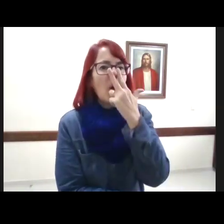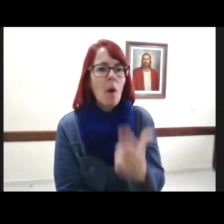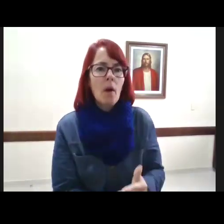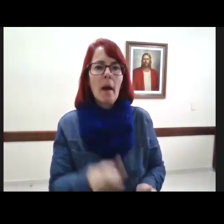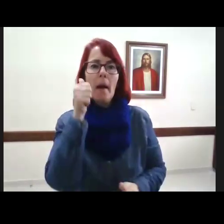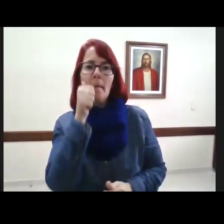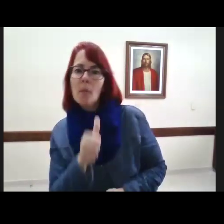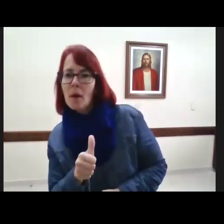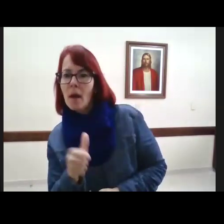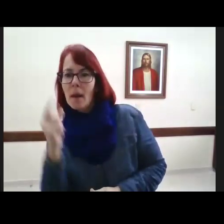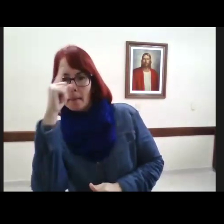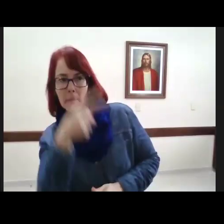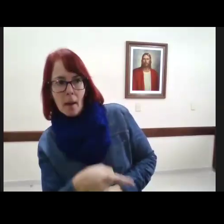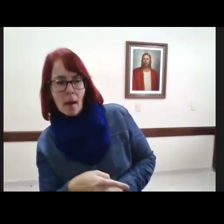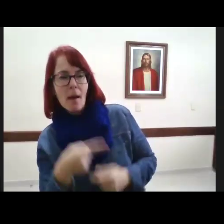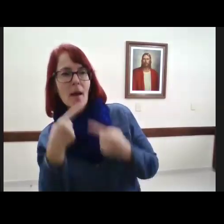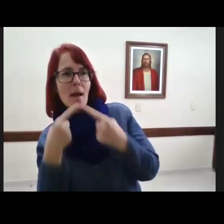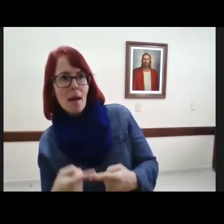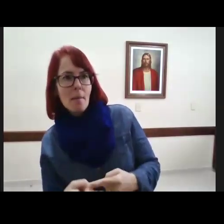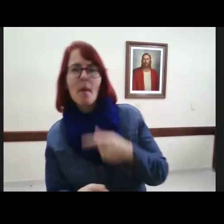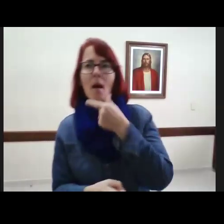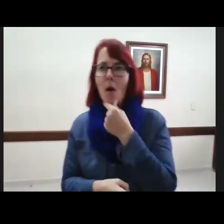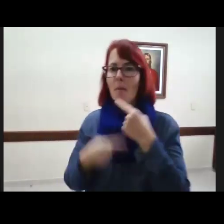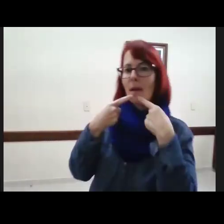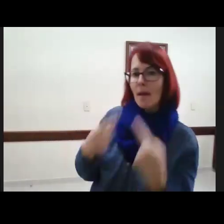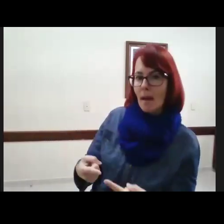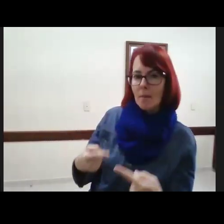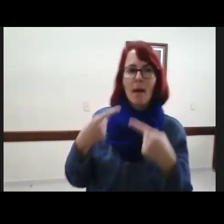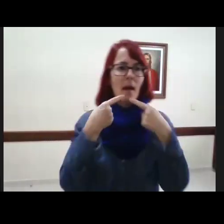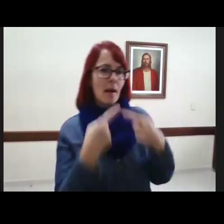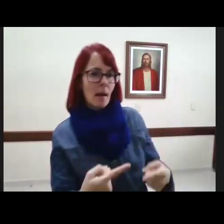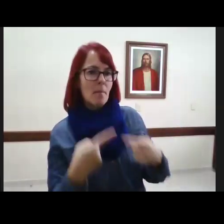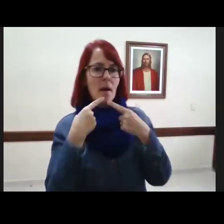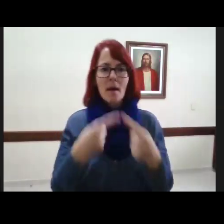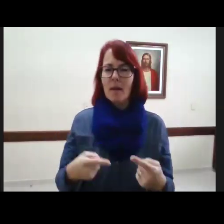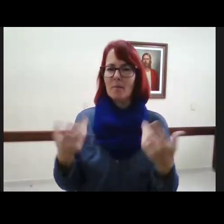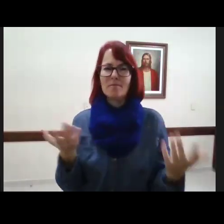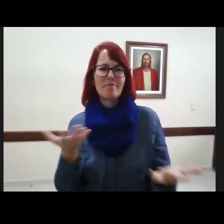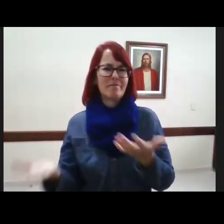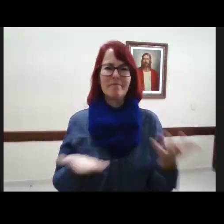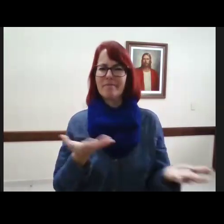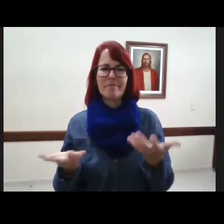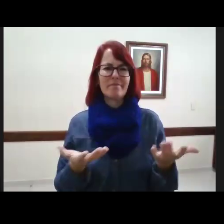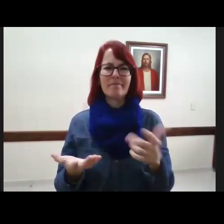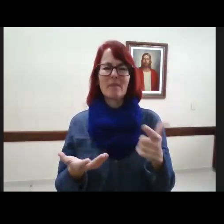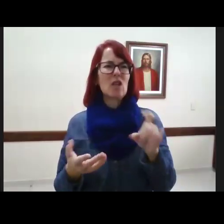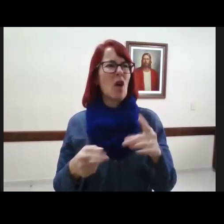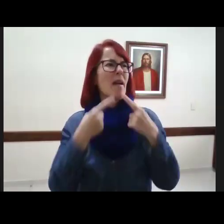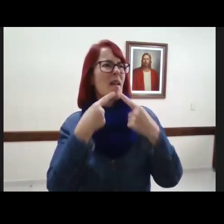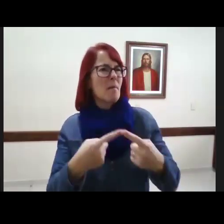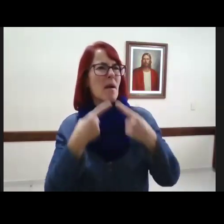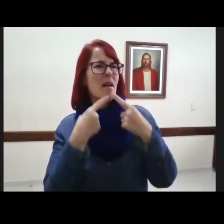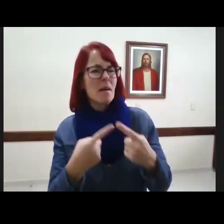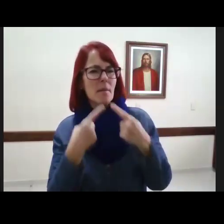reclamando dos homens, os homens reclamando das mulheres. Não aguento mais ouvir isso, pô. E ninguém dá onda com ninguém, ninguém sai com ninguém, só fica reclamando.